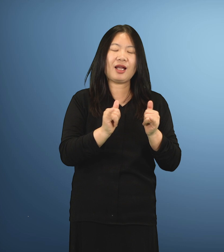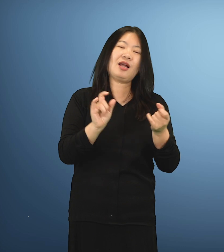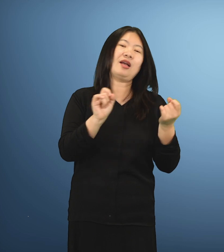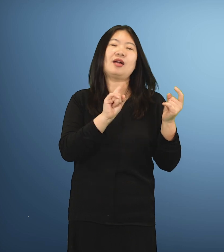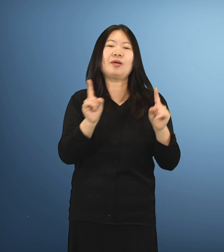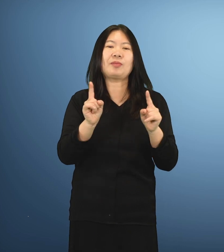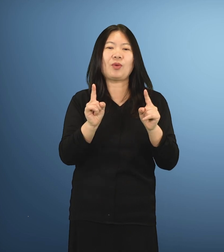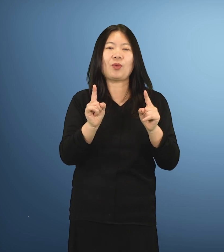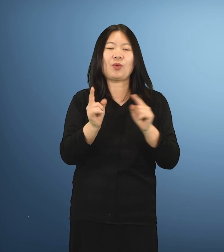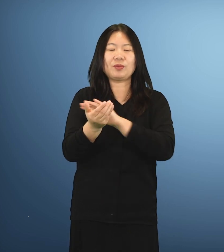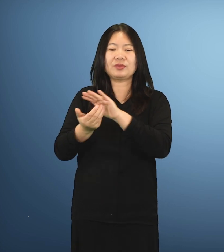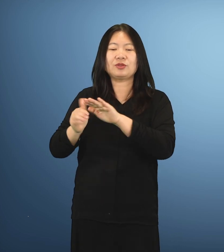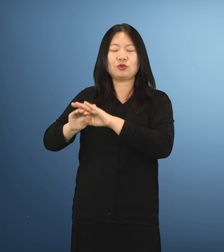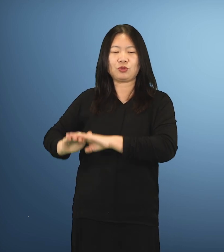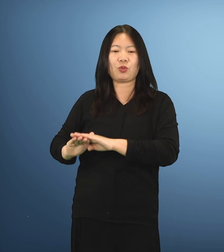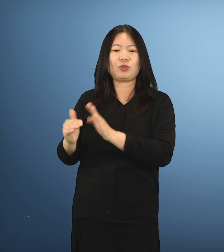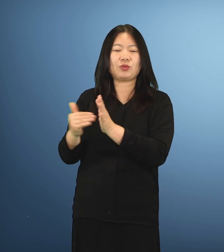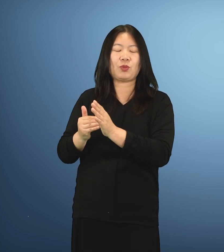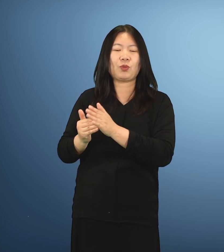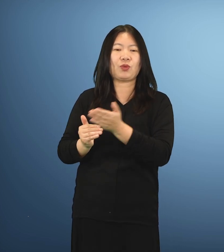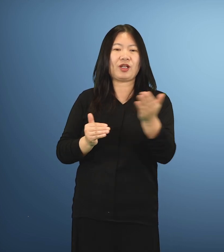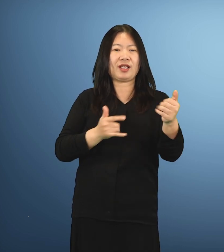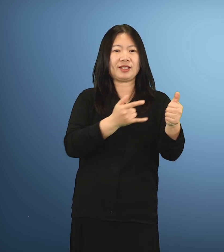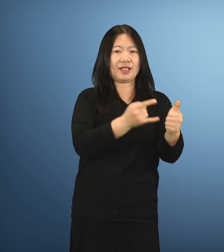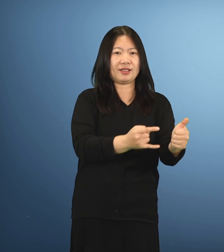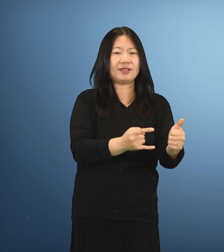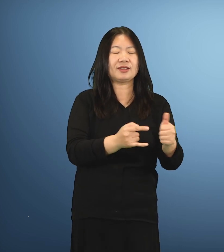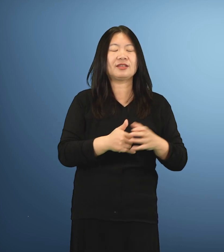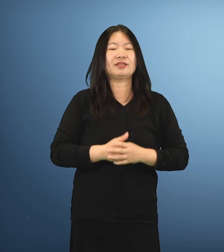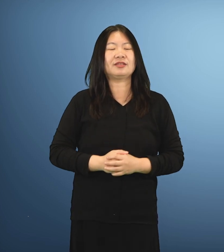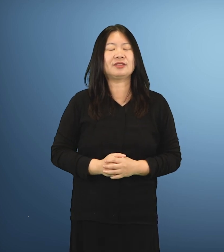회복을 전제하고 그들에게